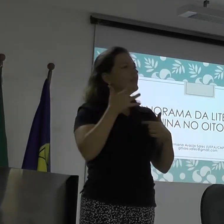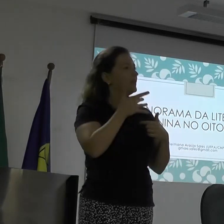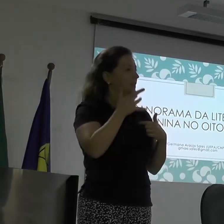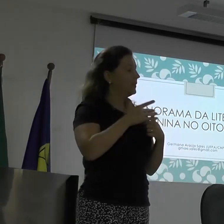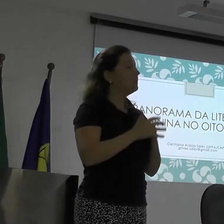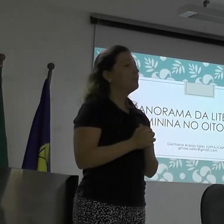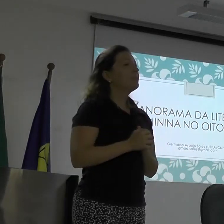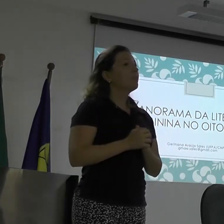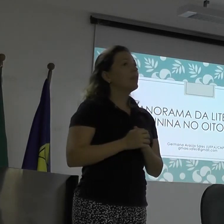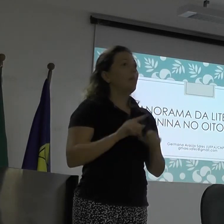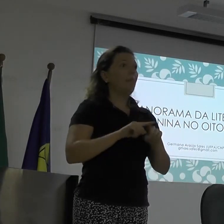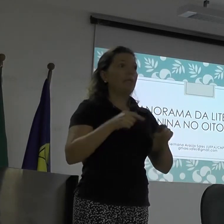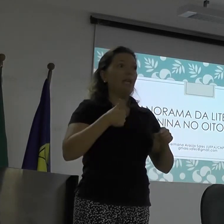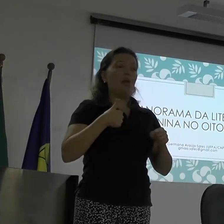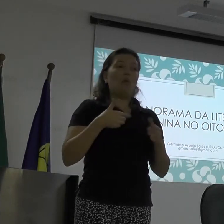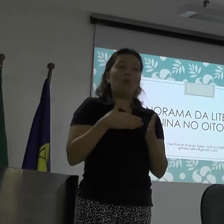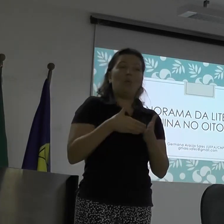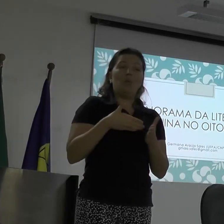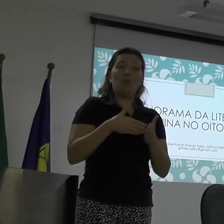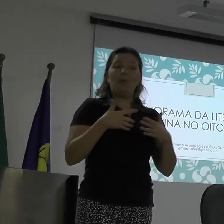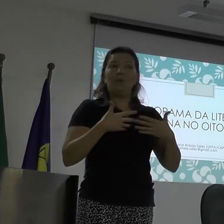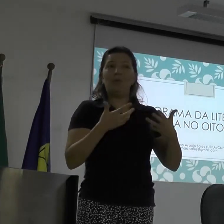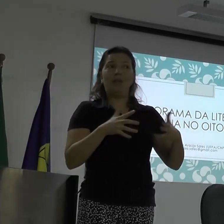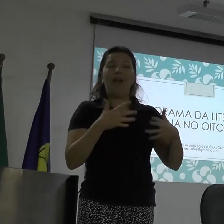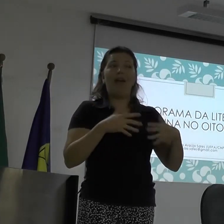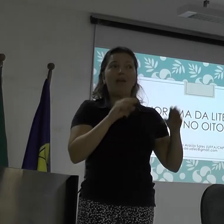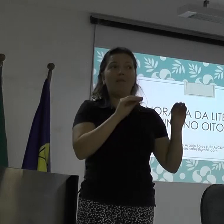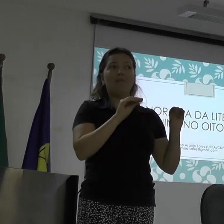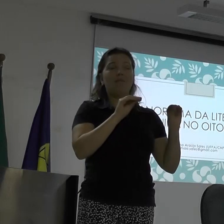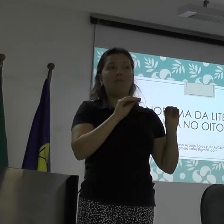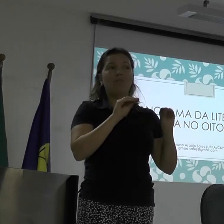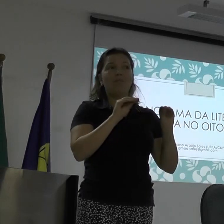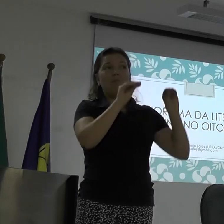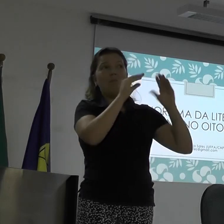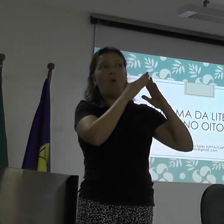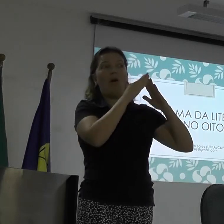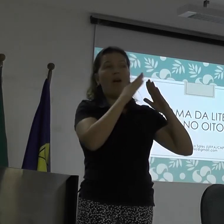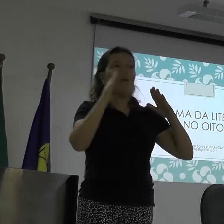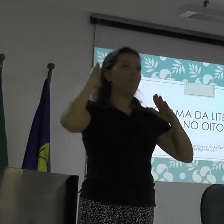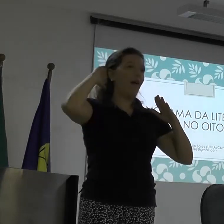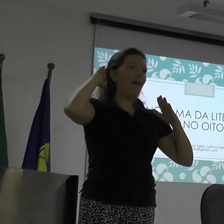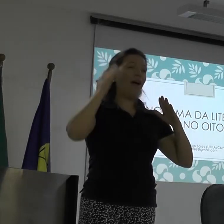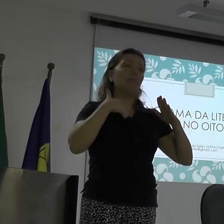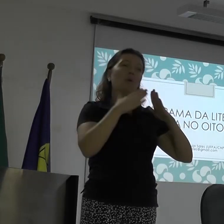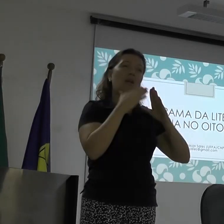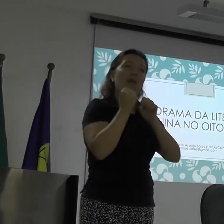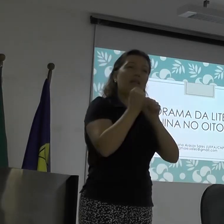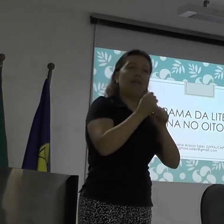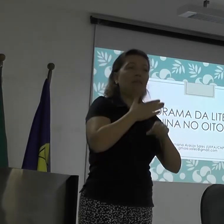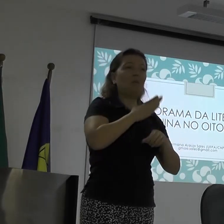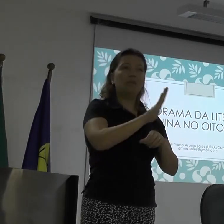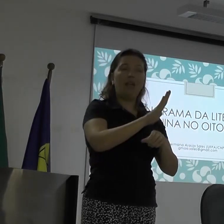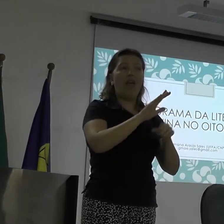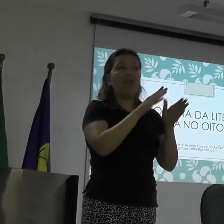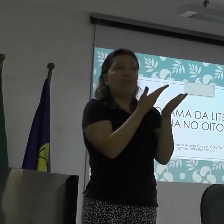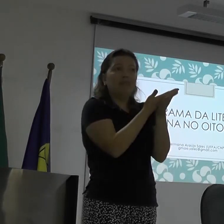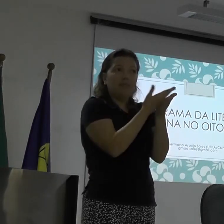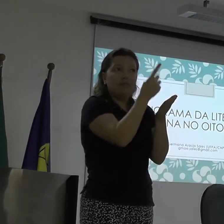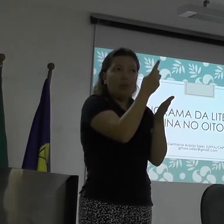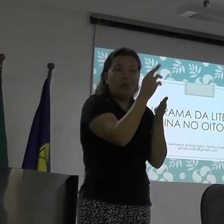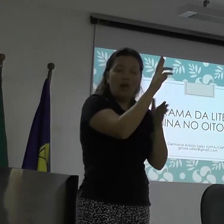tive muita resistência a morar no Pará. E quando eu morei no Pará, não gostei durante anos, fui fazer meu